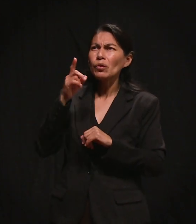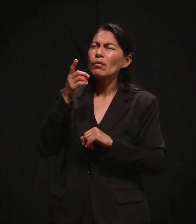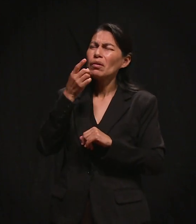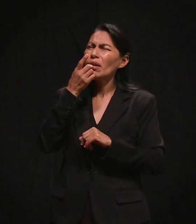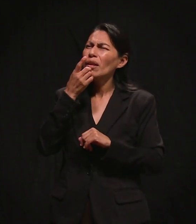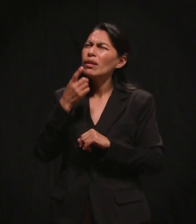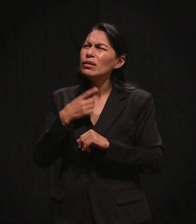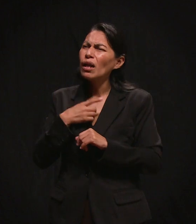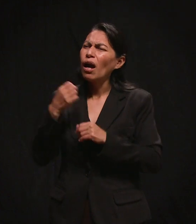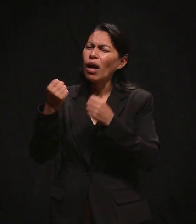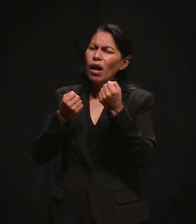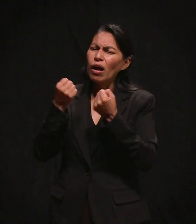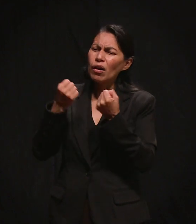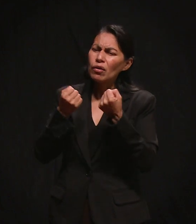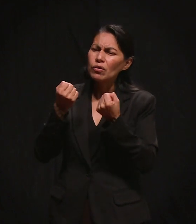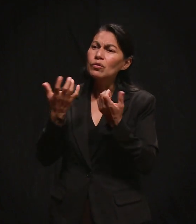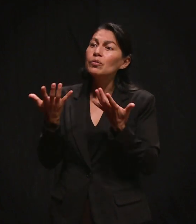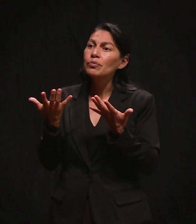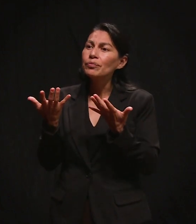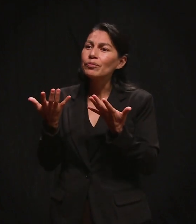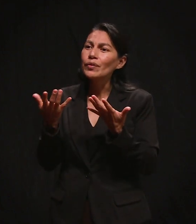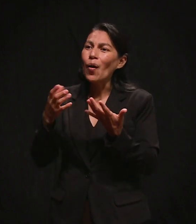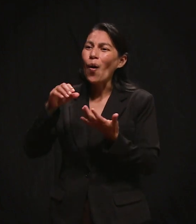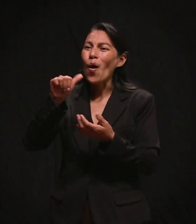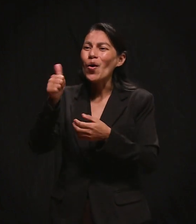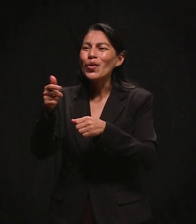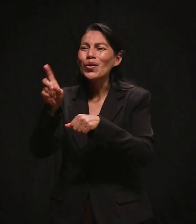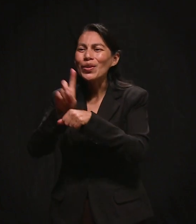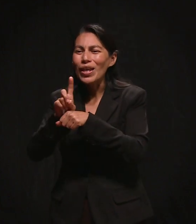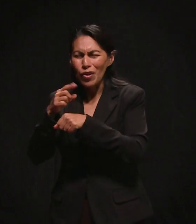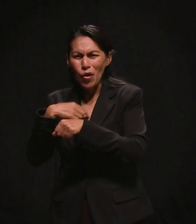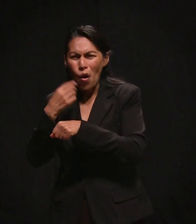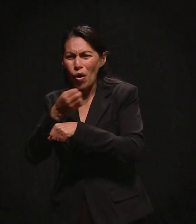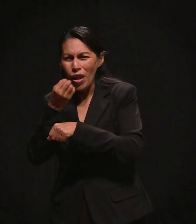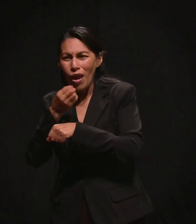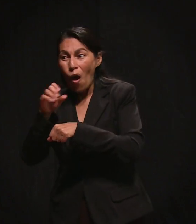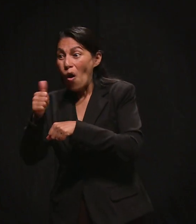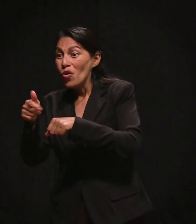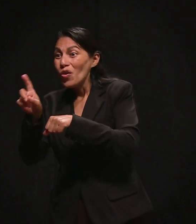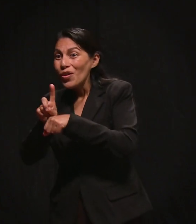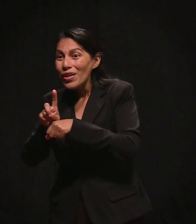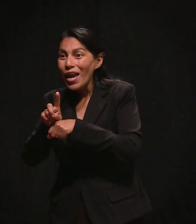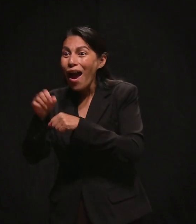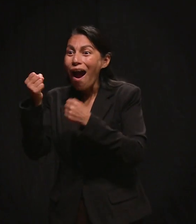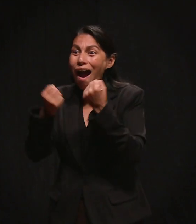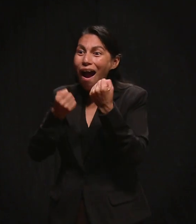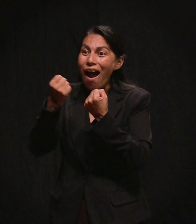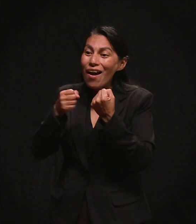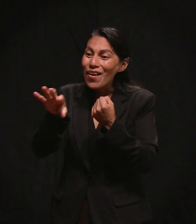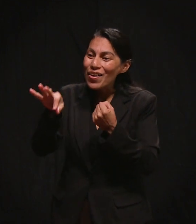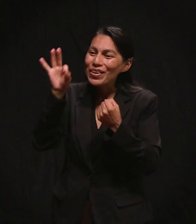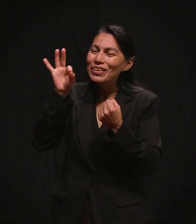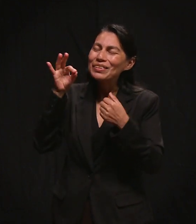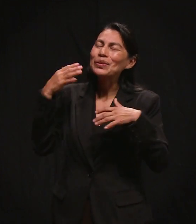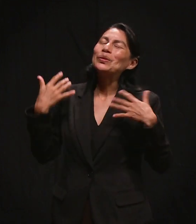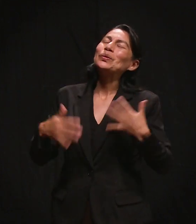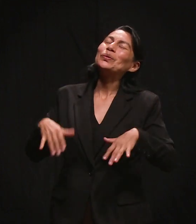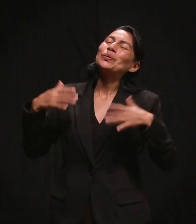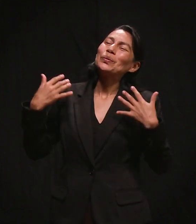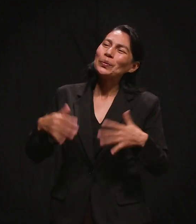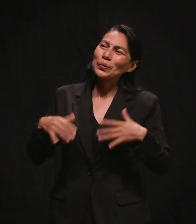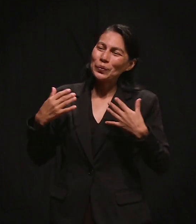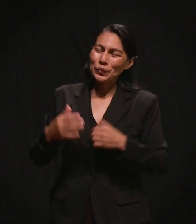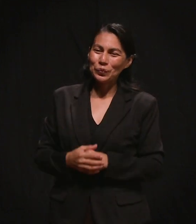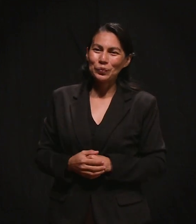que necesitamos. Pastor, al día siguiente que hice esa oración, conseguimos el carro que estábamos Amén. Gloria a Dios.